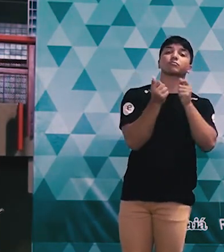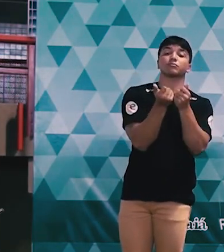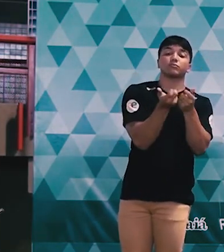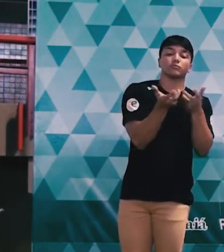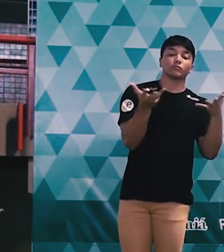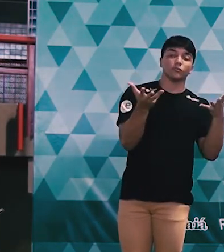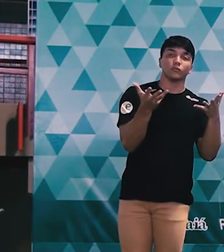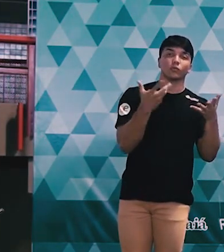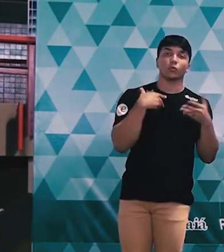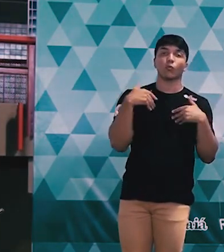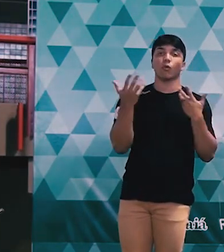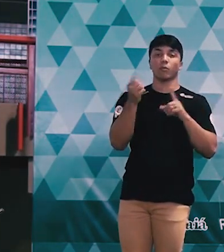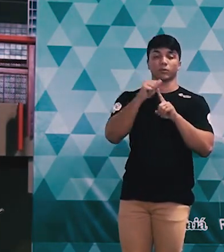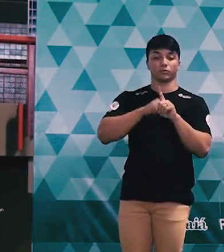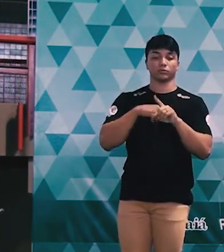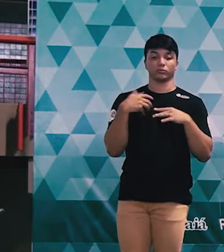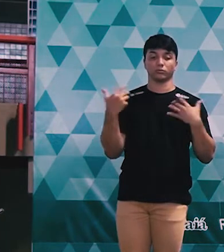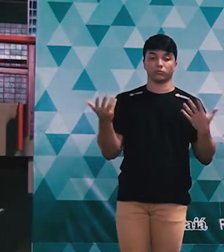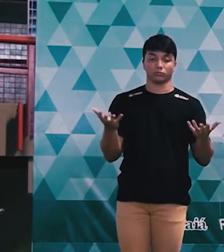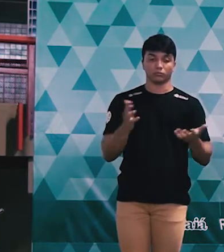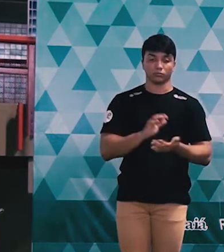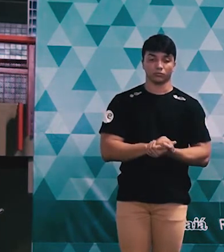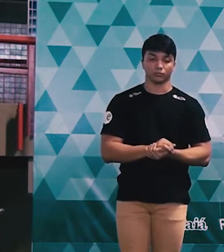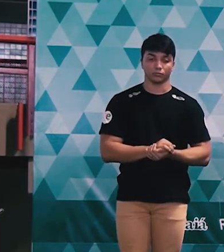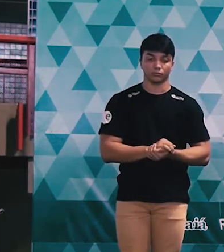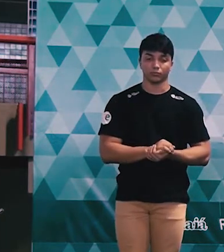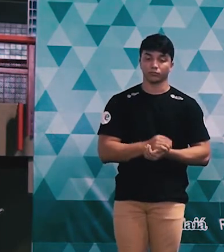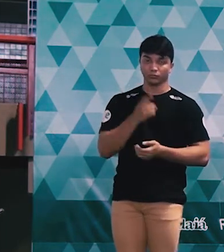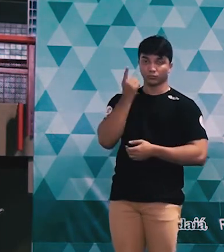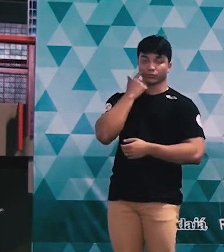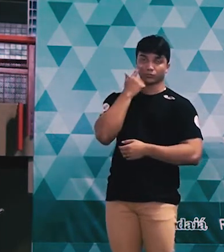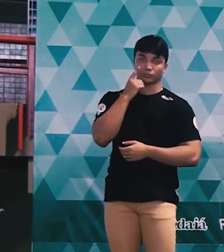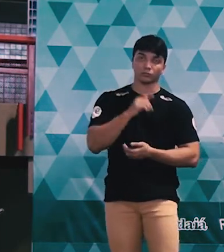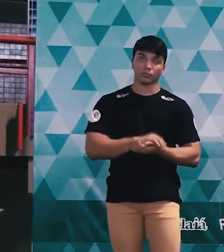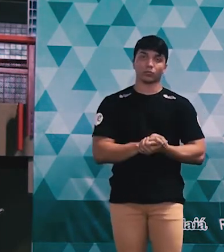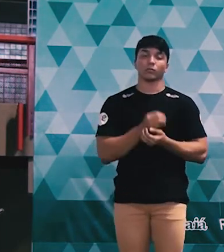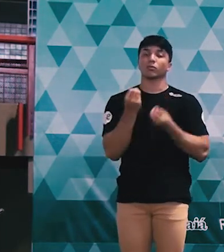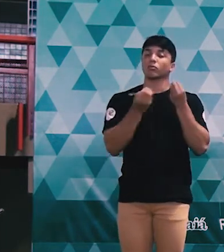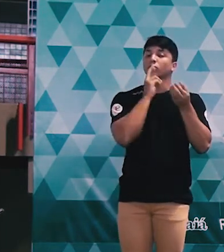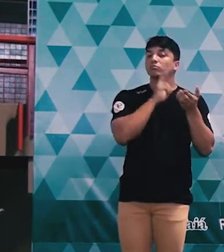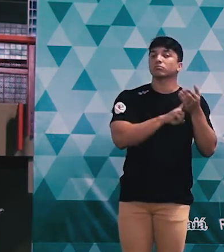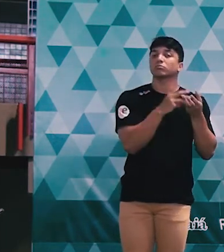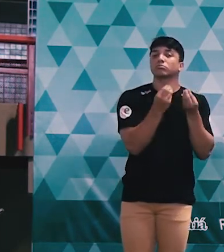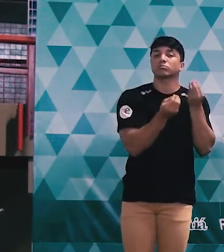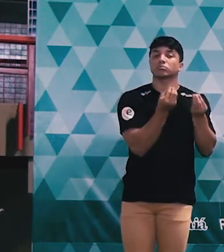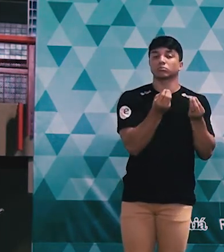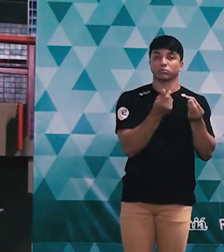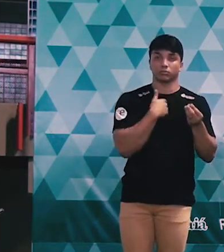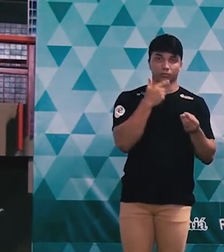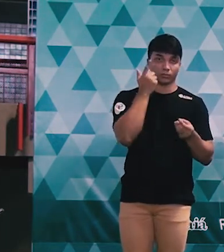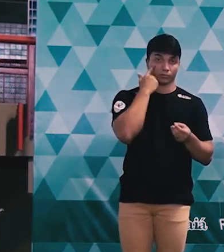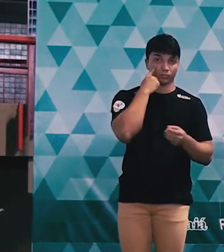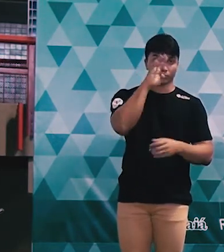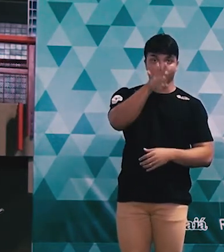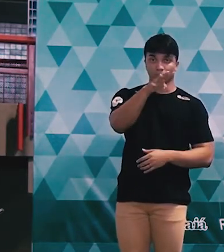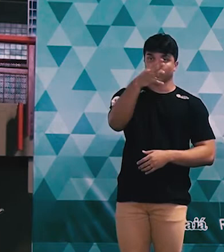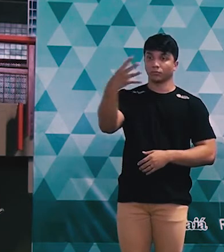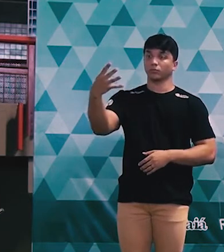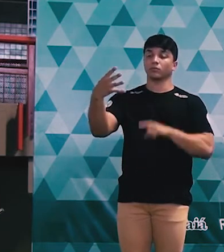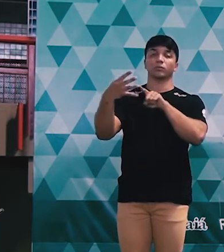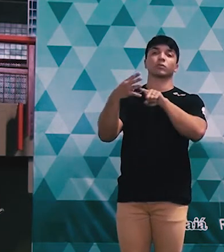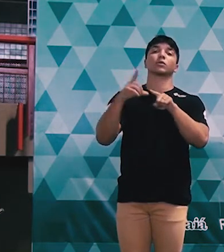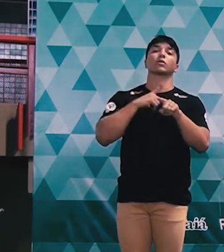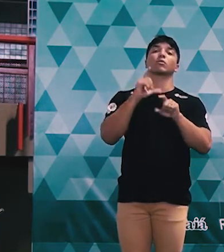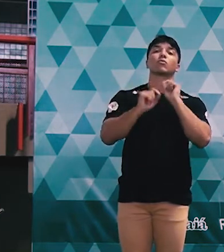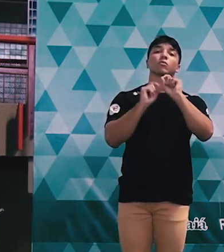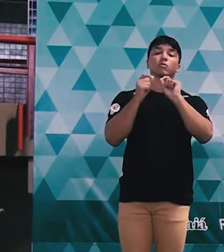matéria-prima comprada em que mês? Então vamos tentar aqui entender de novo. Como é que é a resolução da questão? Esse quadro aqui